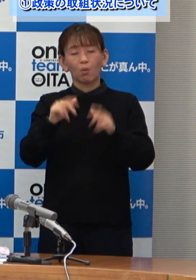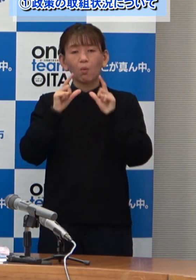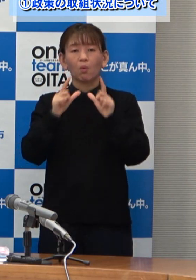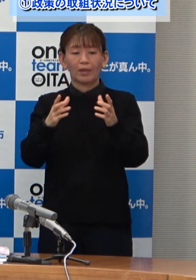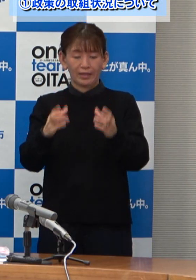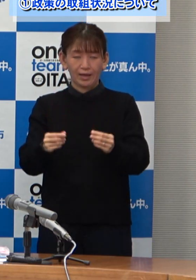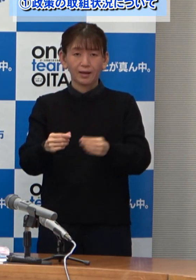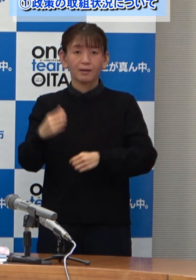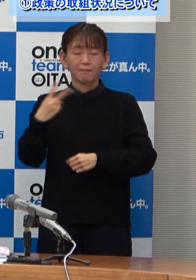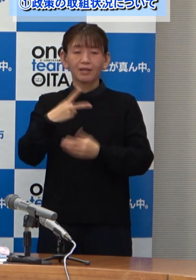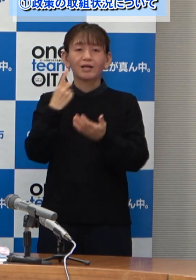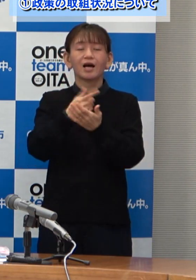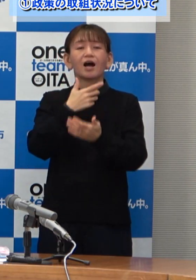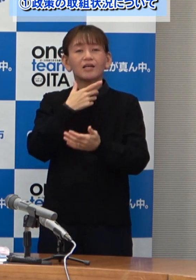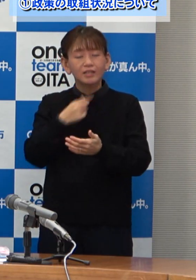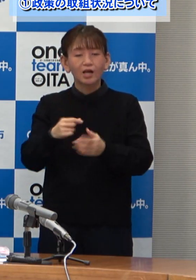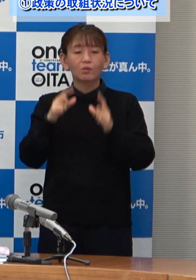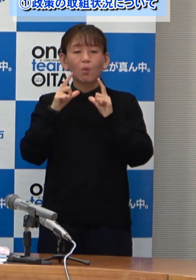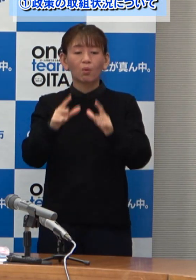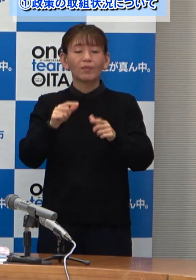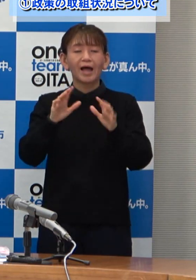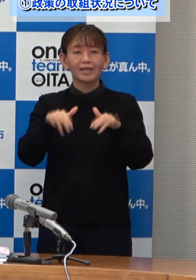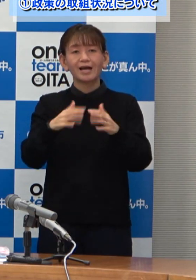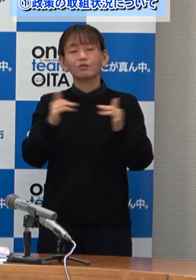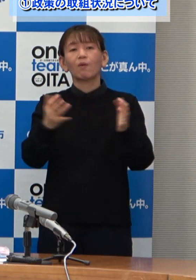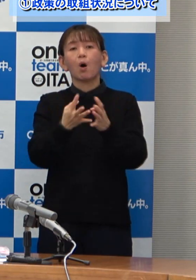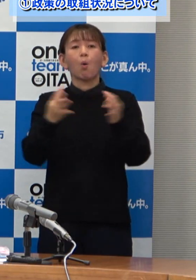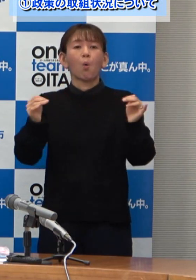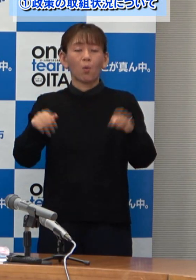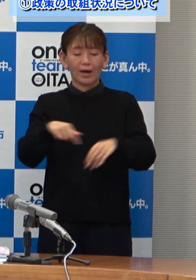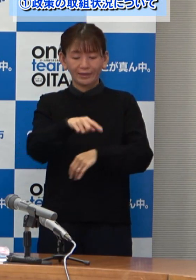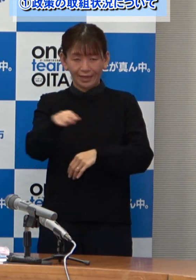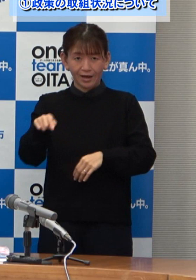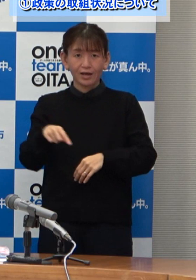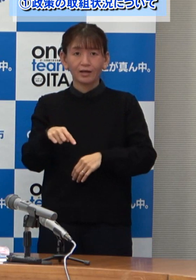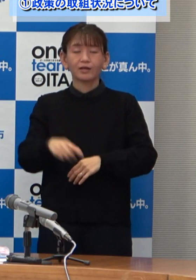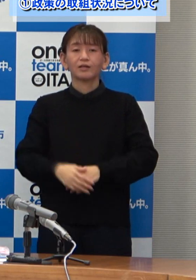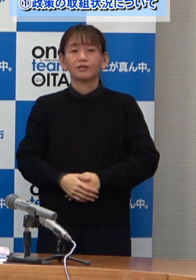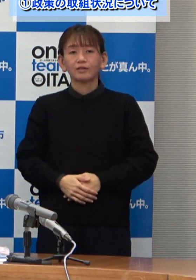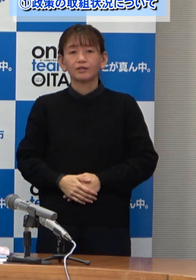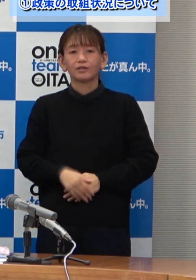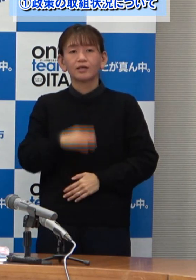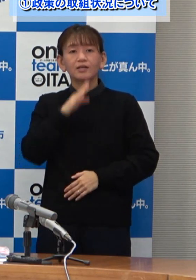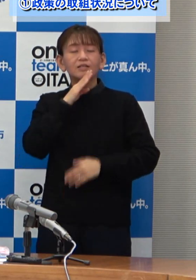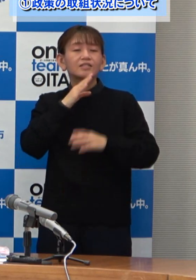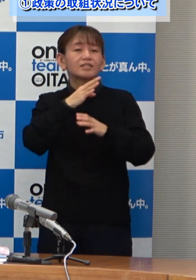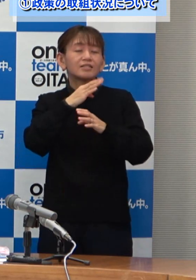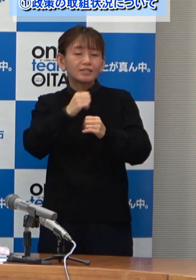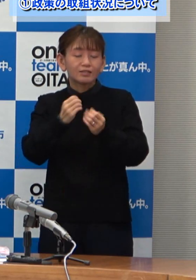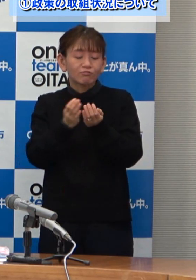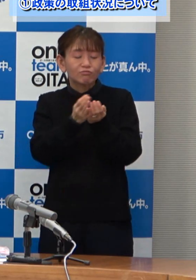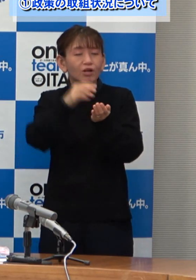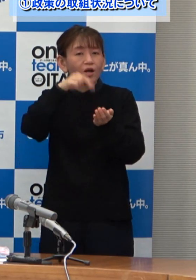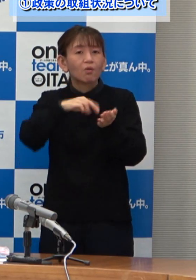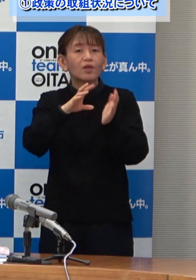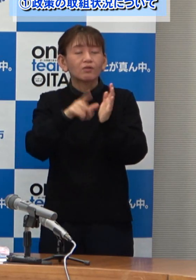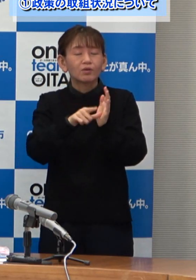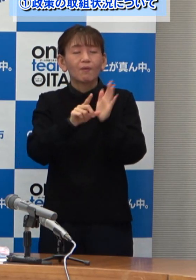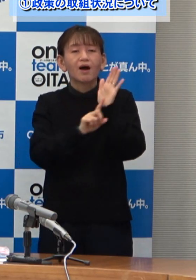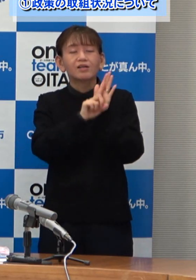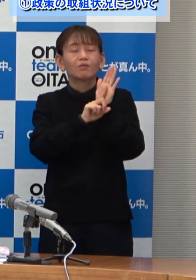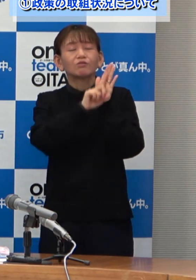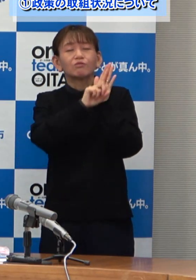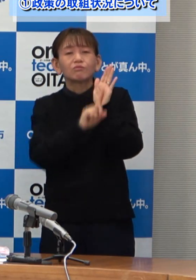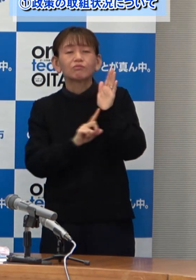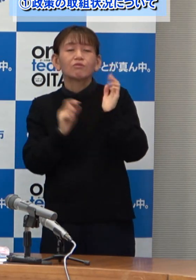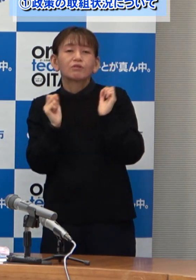参加したいという声が非常に多かったところですえ実施期間中は気温が少し低かったという点があり